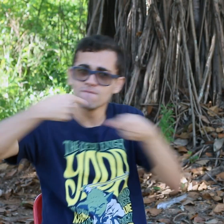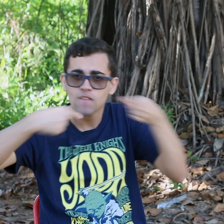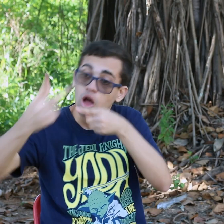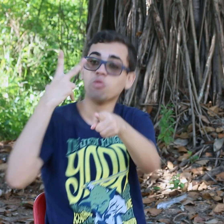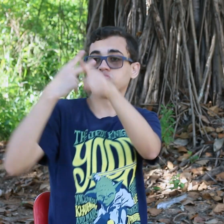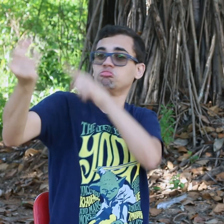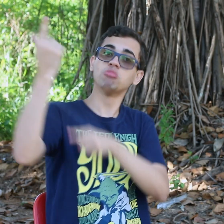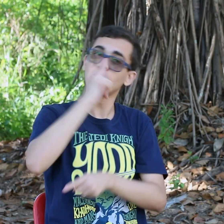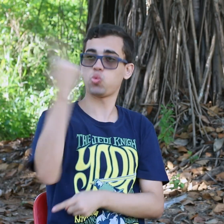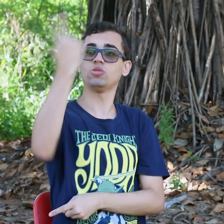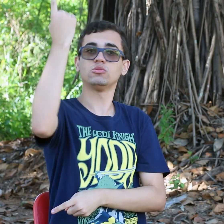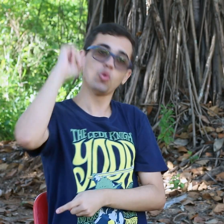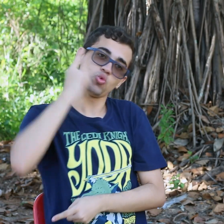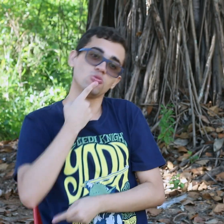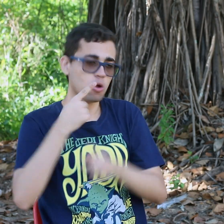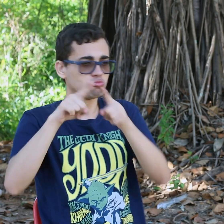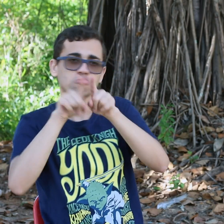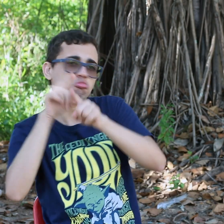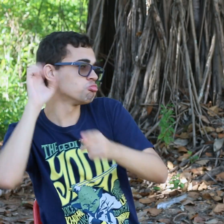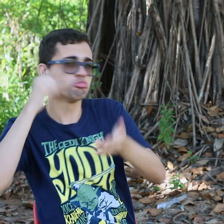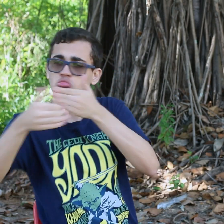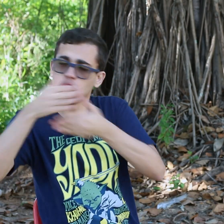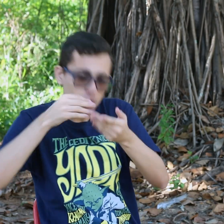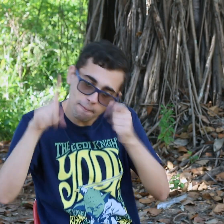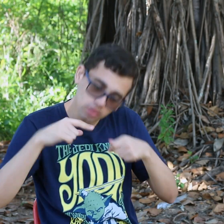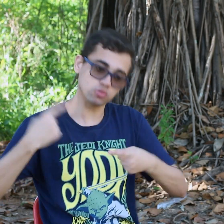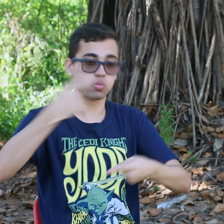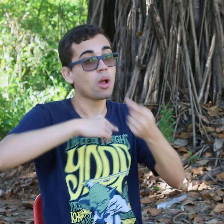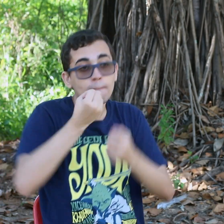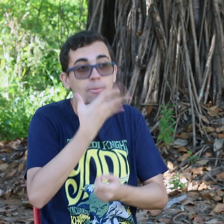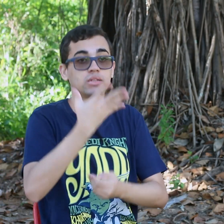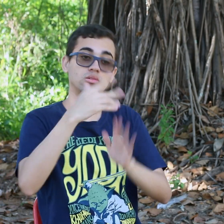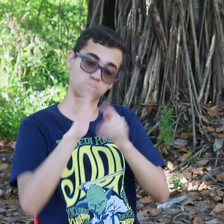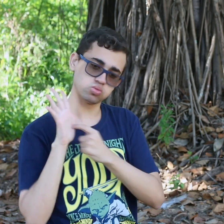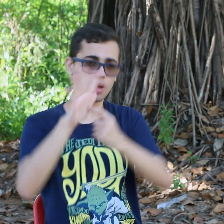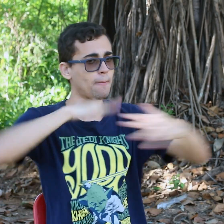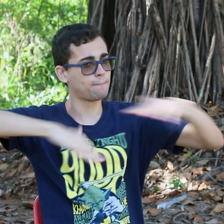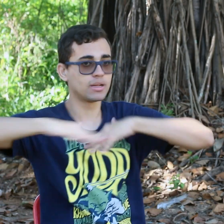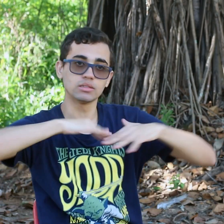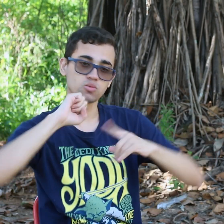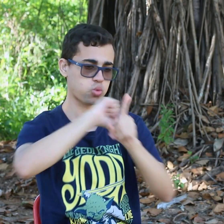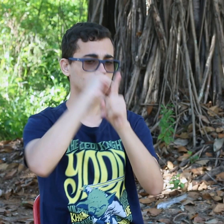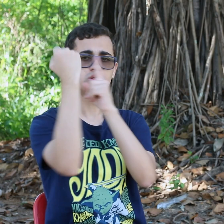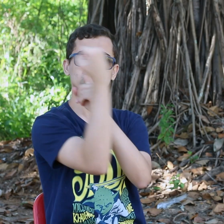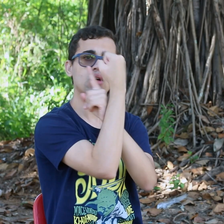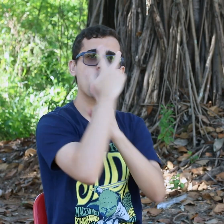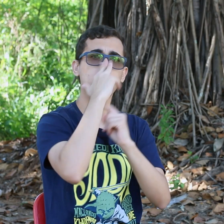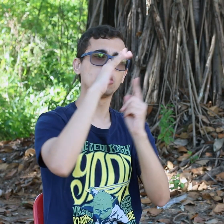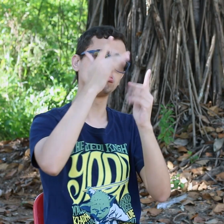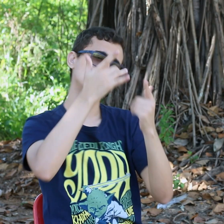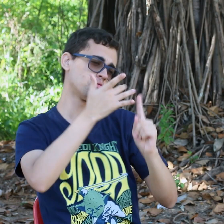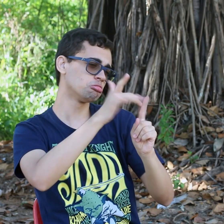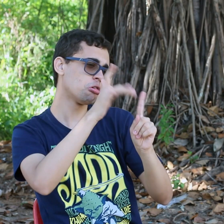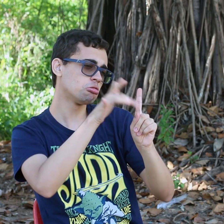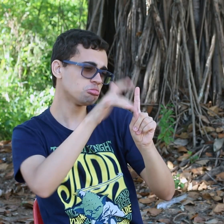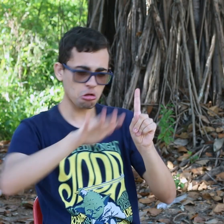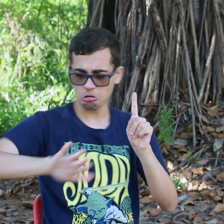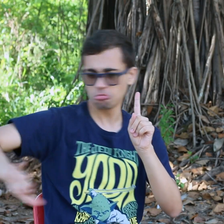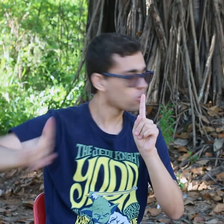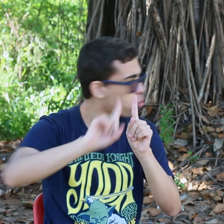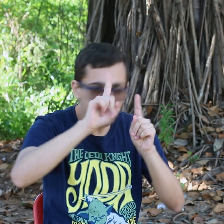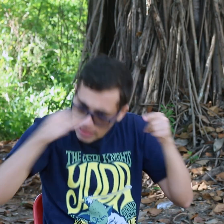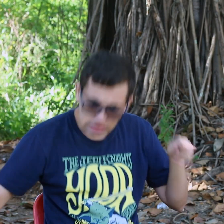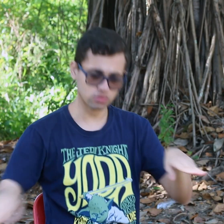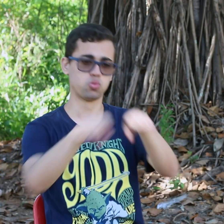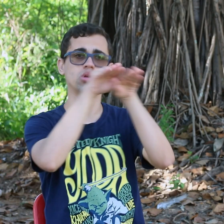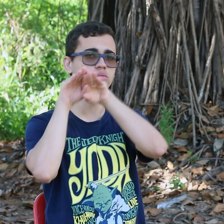tinham comunicação com o surdo, e isso foi muito importante, mas nós somos protagonistas ali desse momento, esse movimento, a